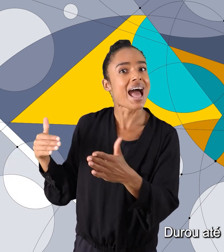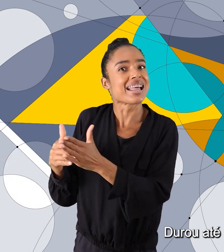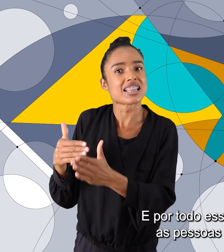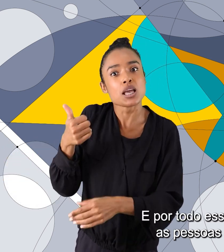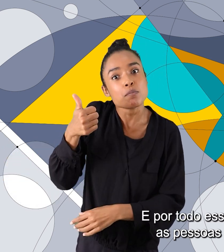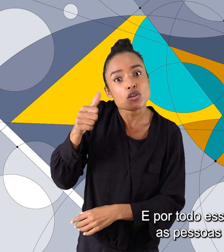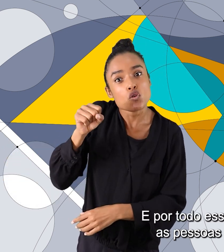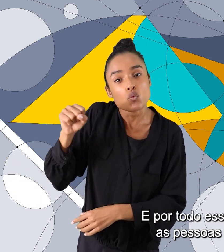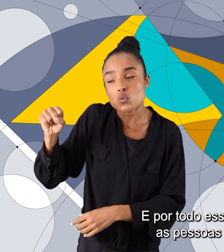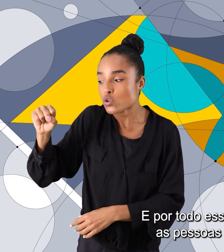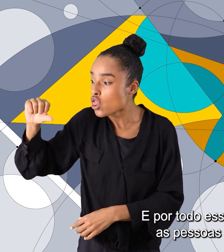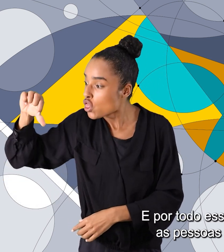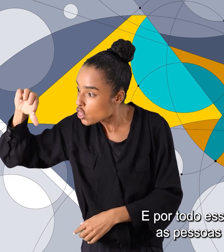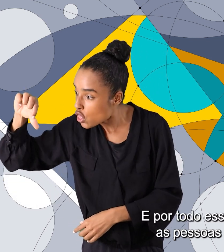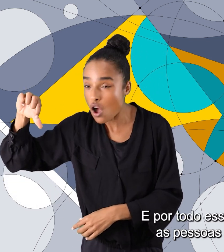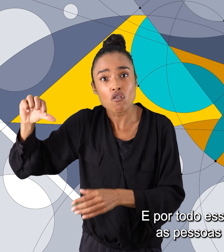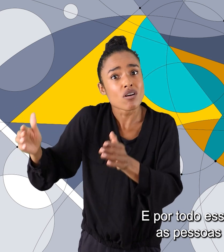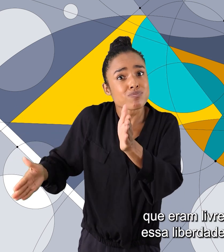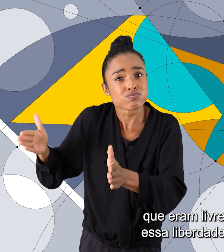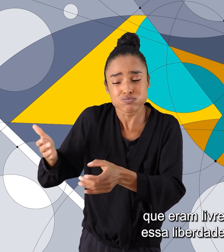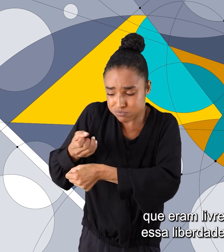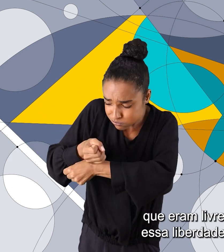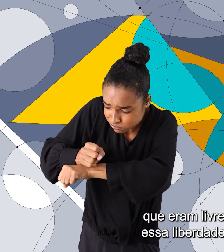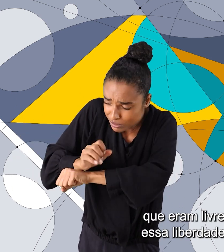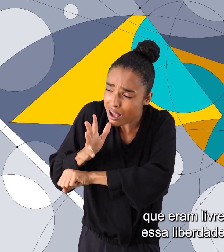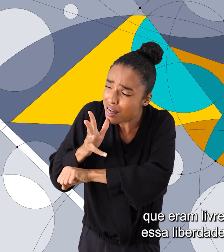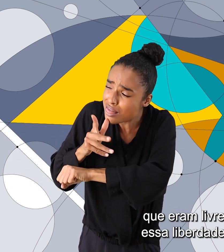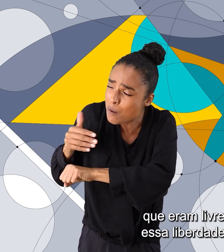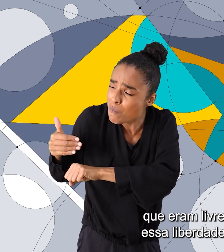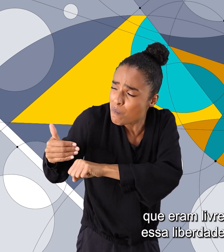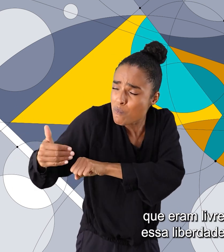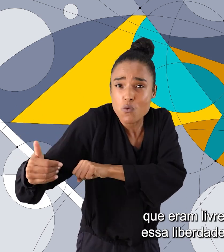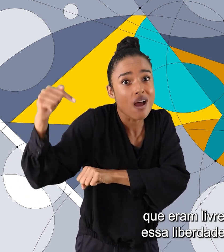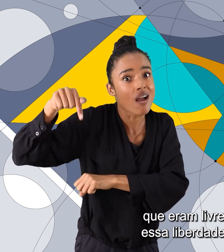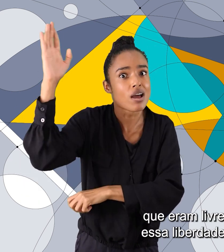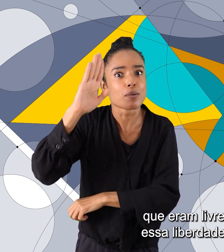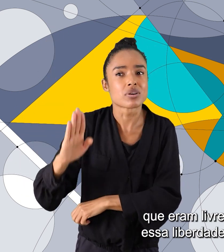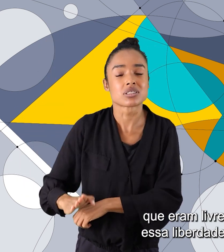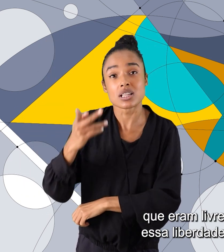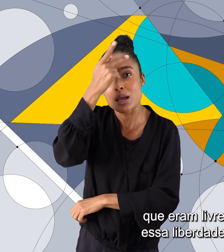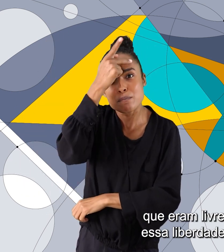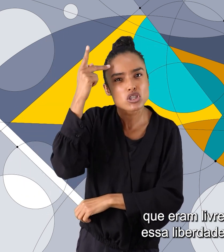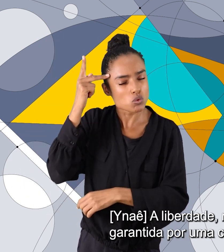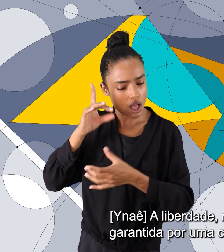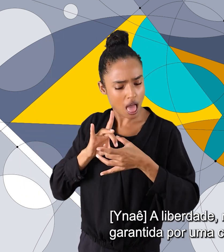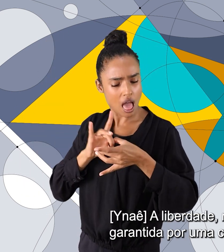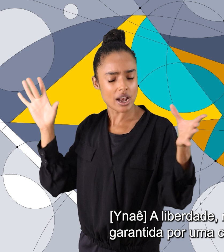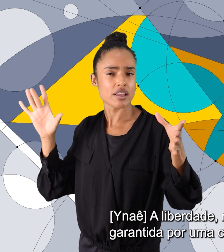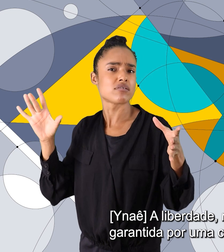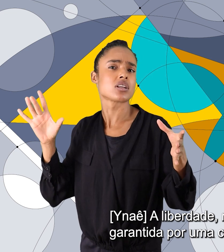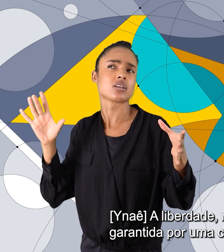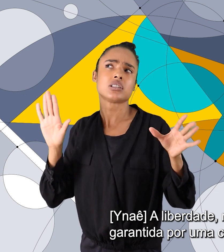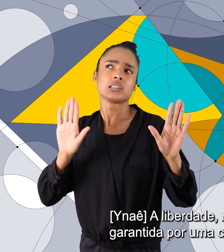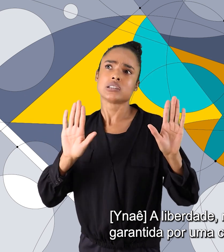1889. E por todo esse período, as pessoas negras que eram livres tiveram essa liberdade precária. A